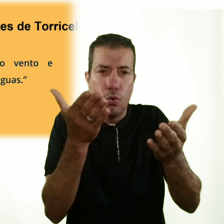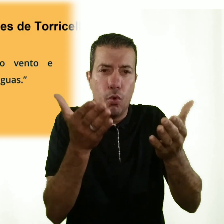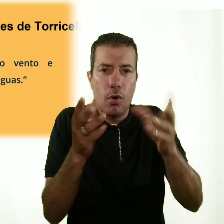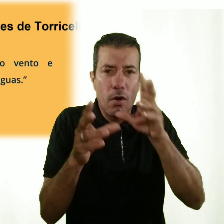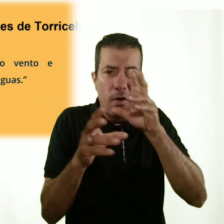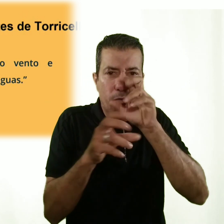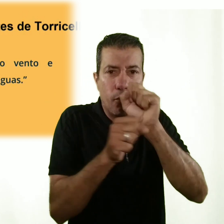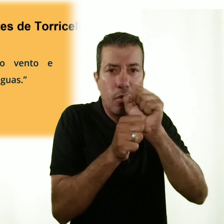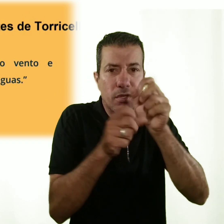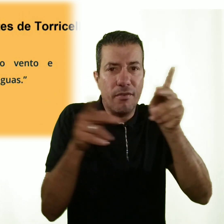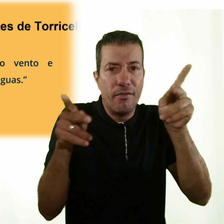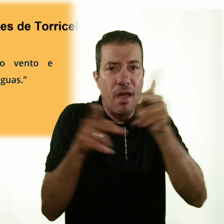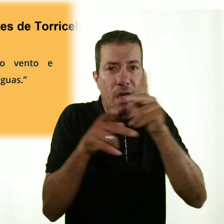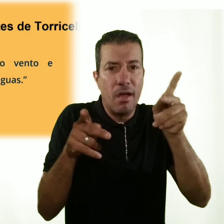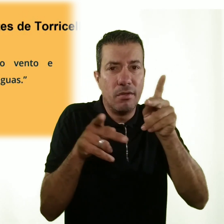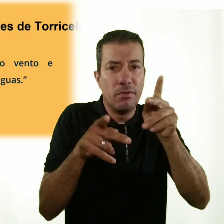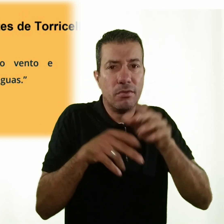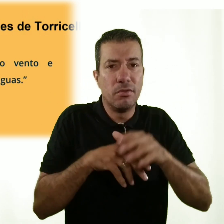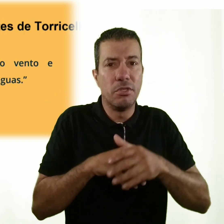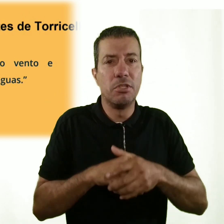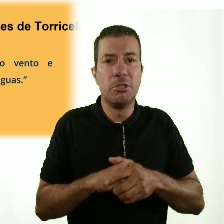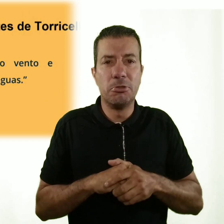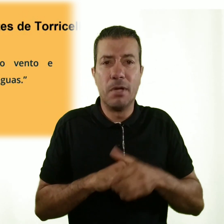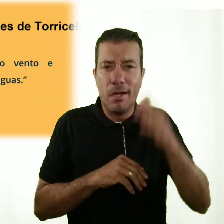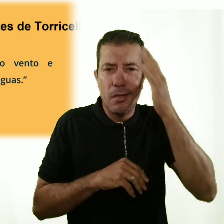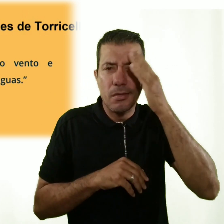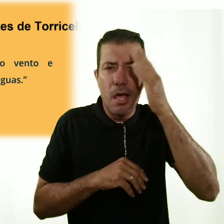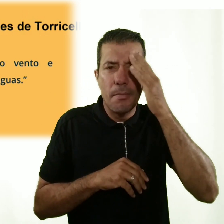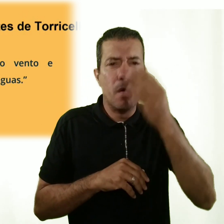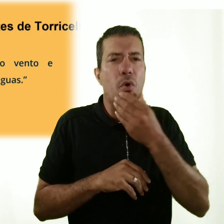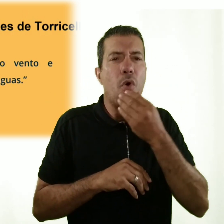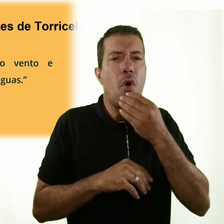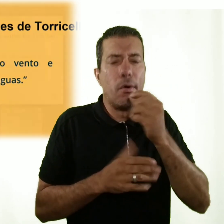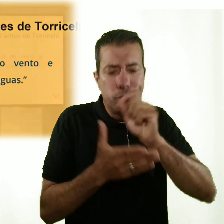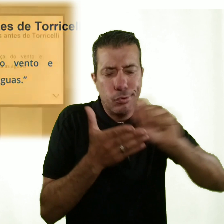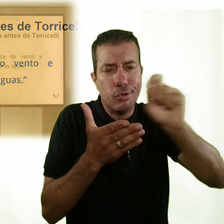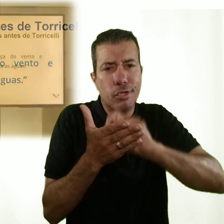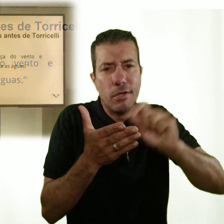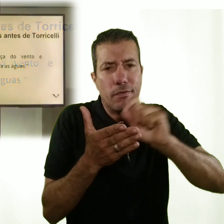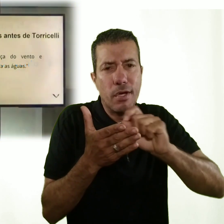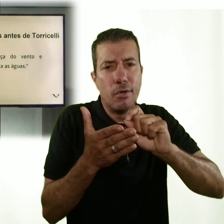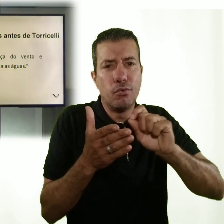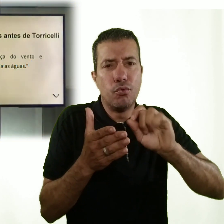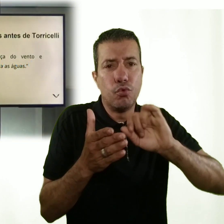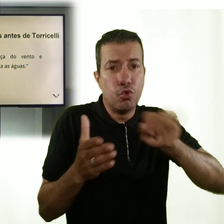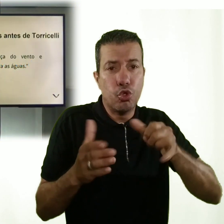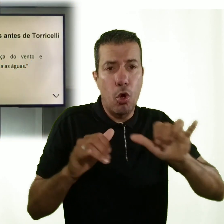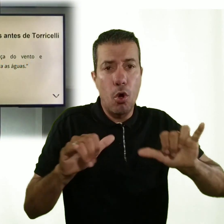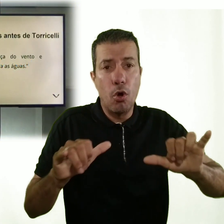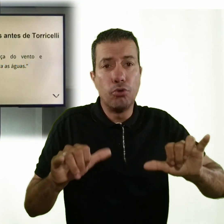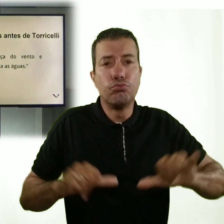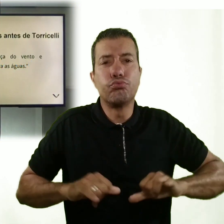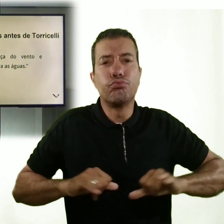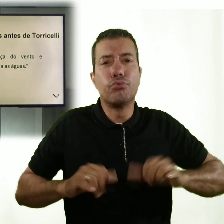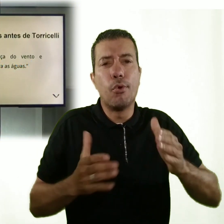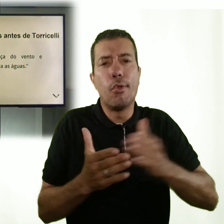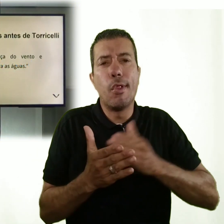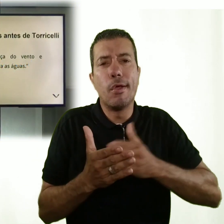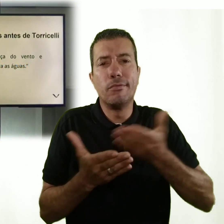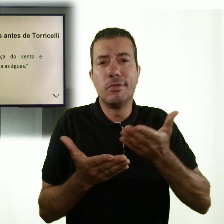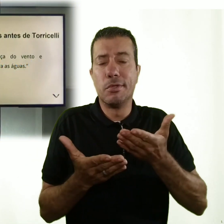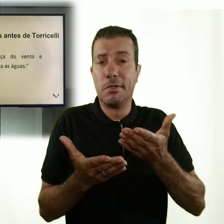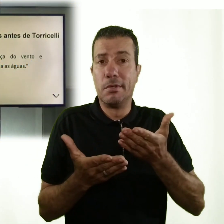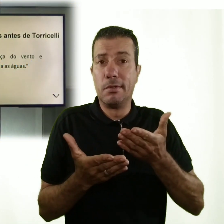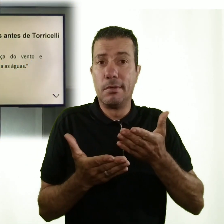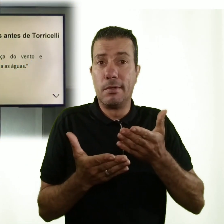escrito regulou? Eu queria saber como é que o camarada escreveu o livro de Jó, botou esse verbo aí. Porque a pressão